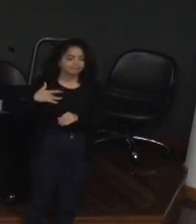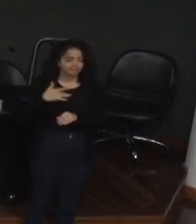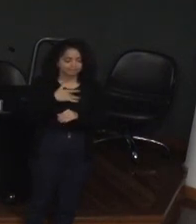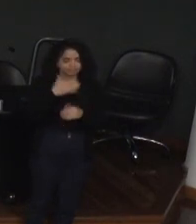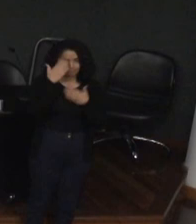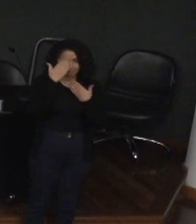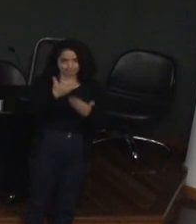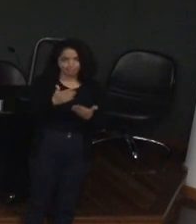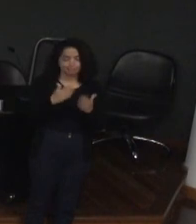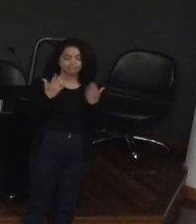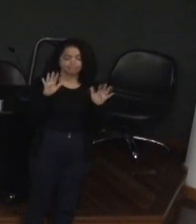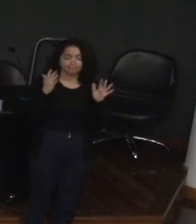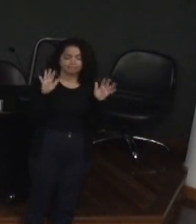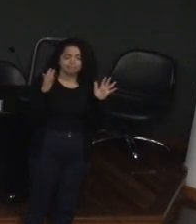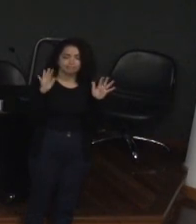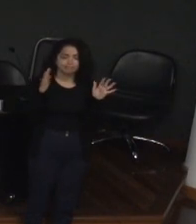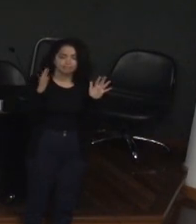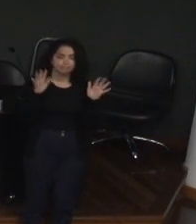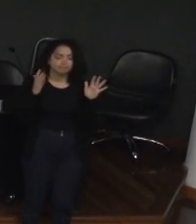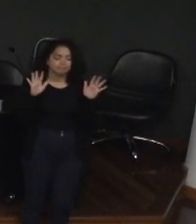Obrigado.